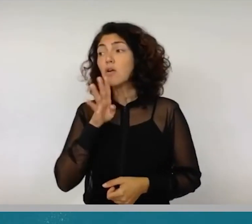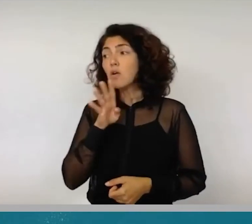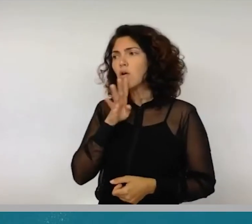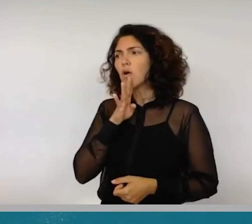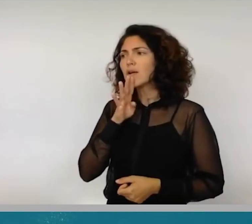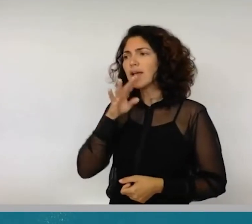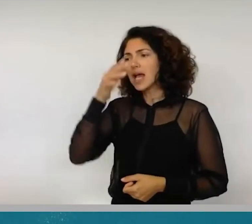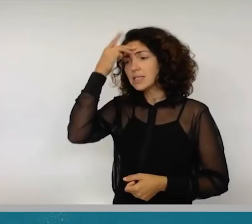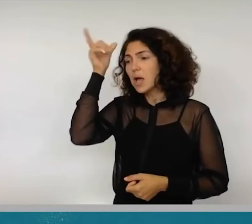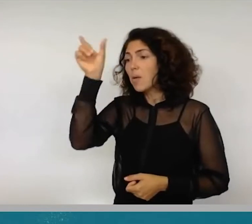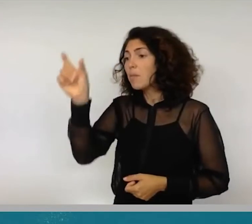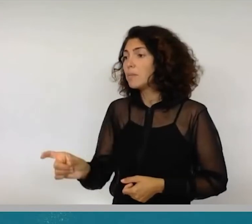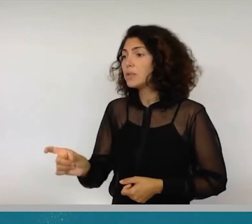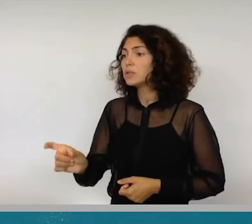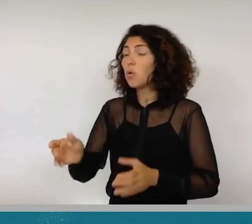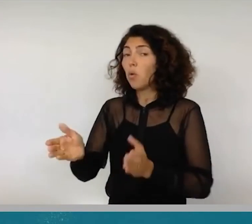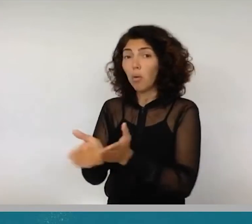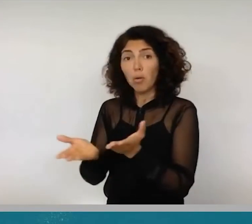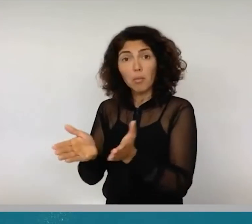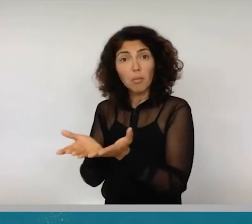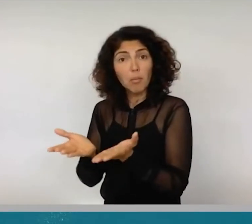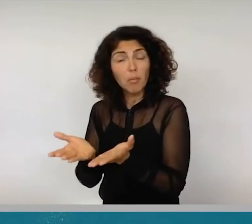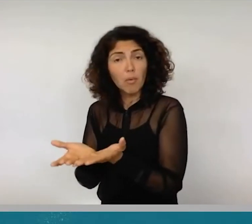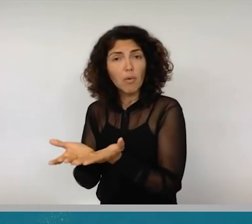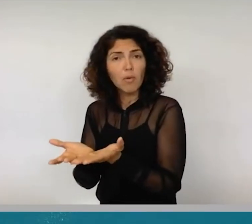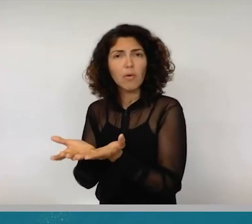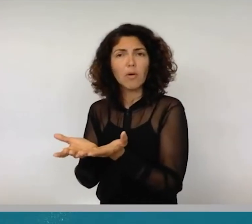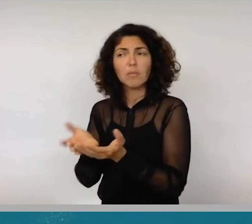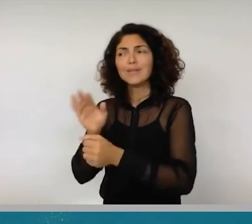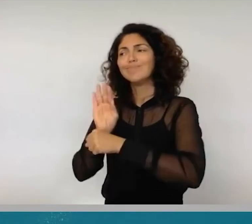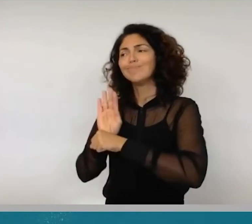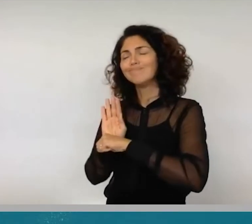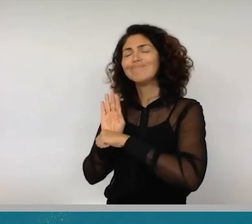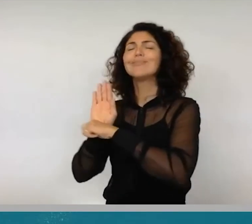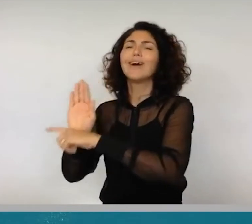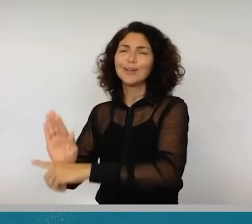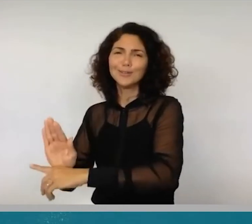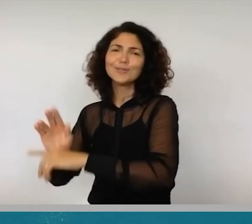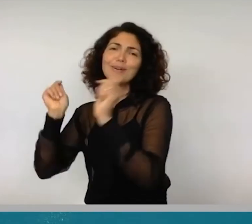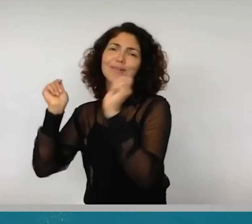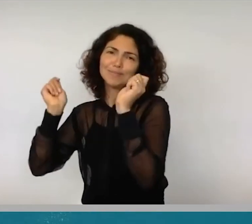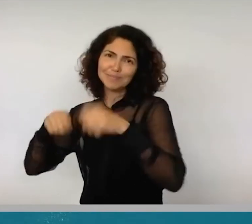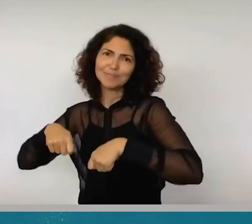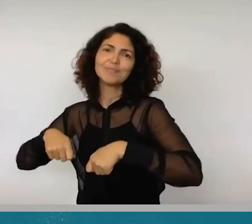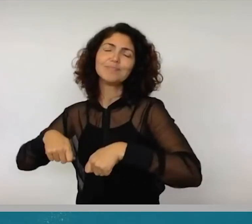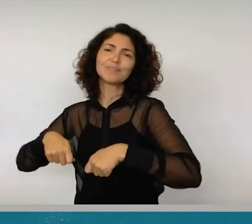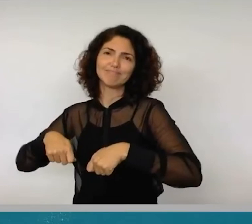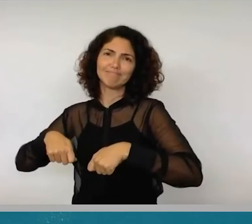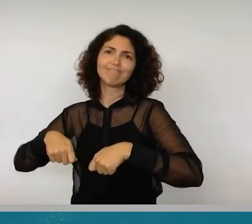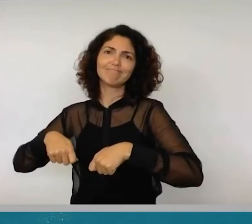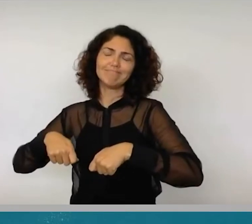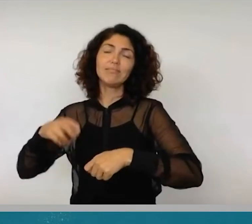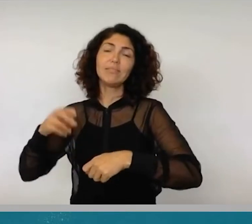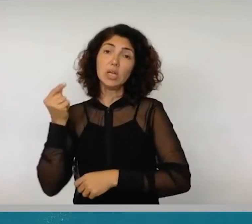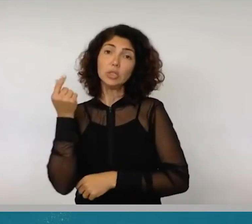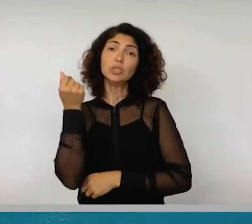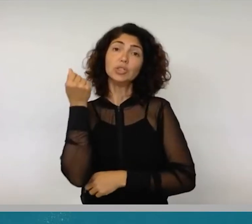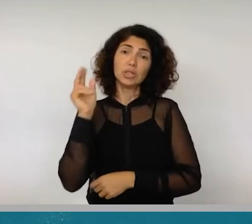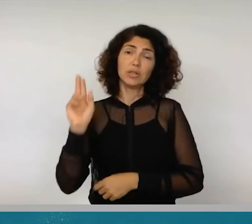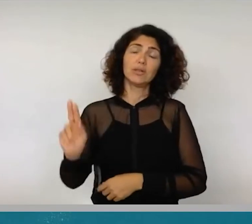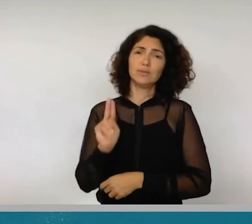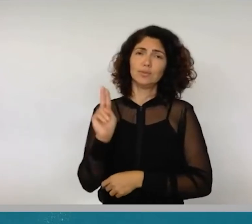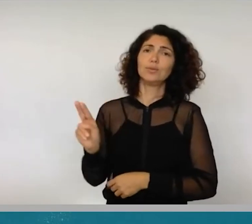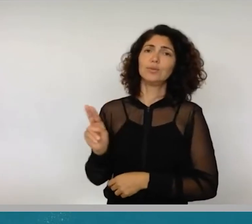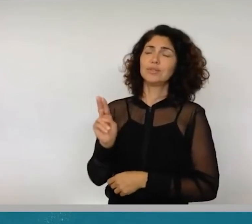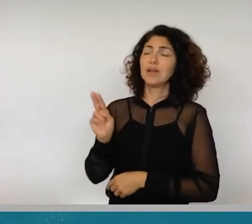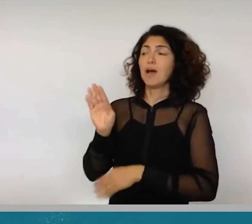não feche a tua mão, né? Nós precisamos aprender de que, irmãos, esse dinheiro aqui na terra, sabe, tem que produzir